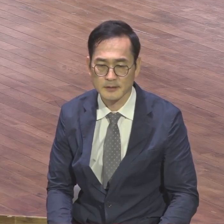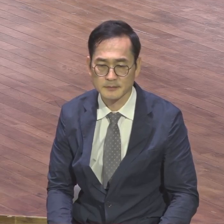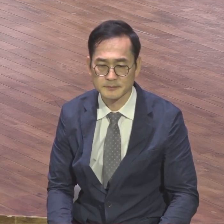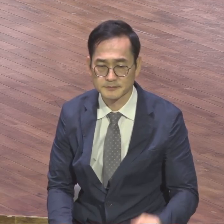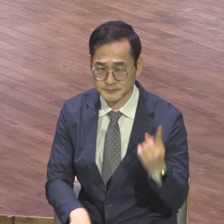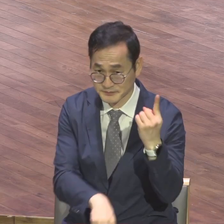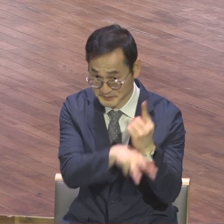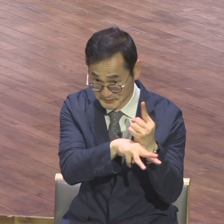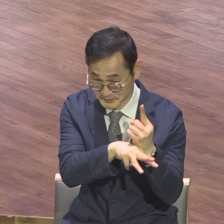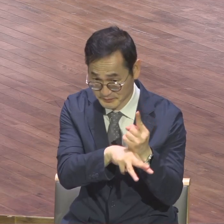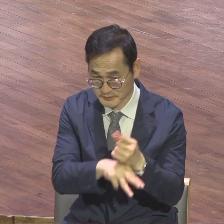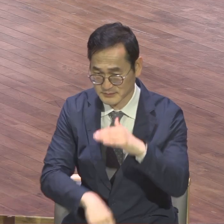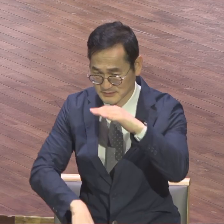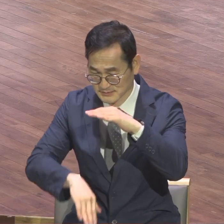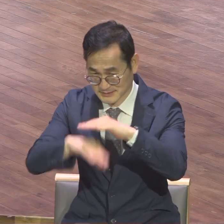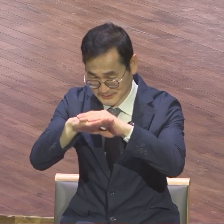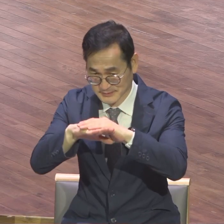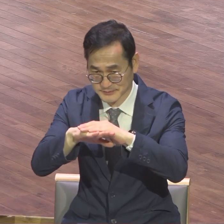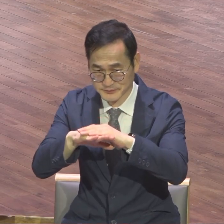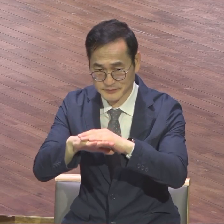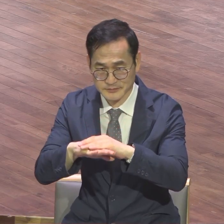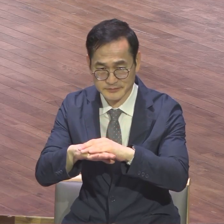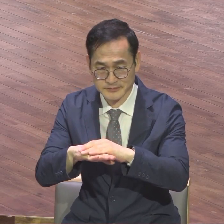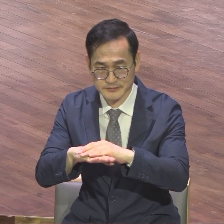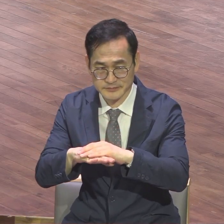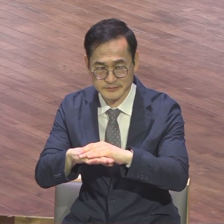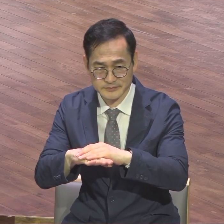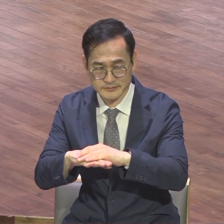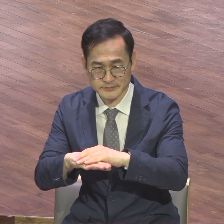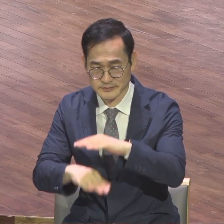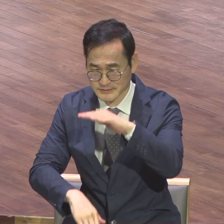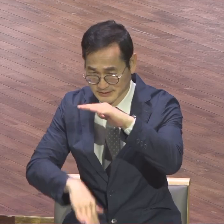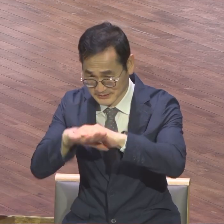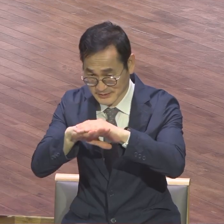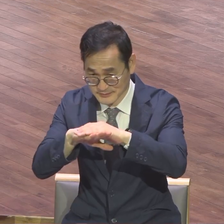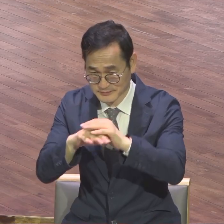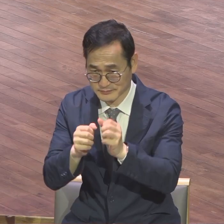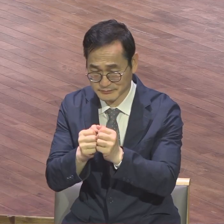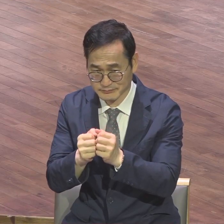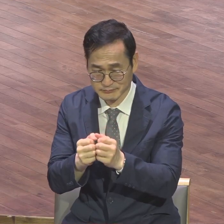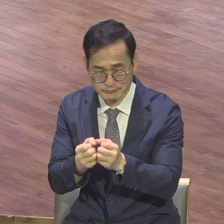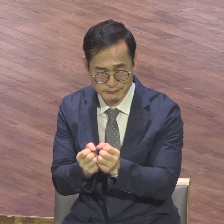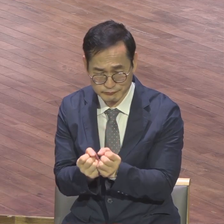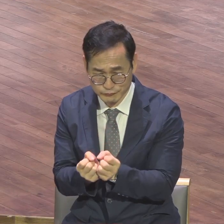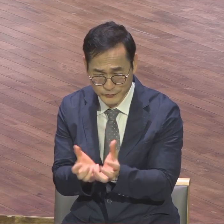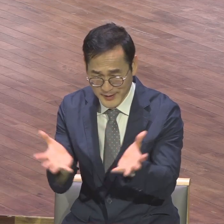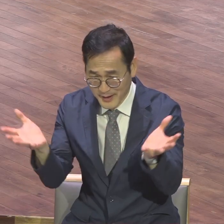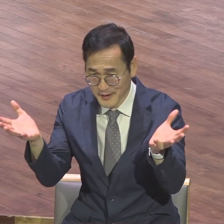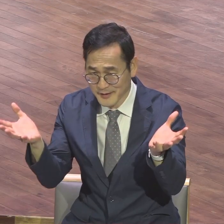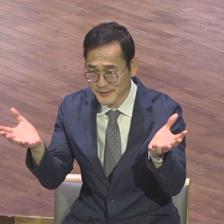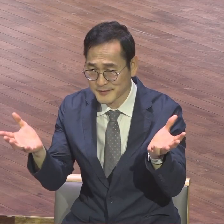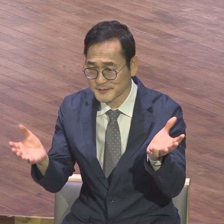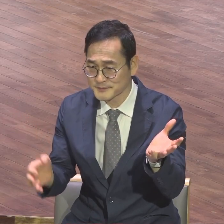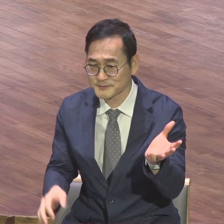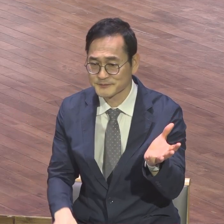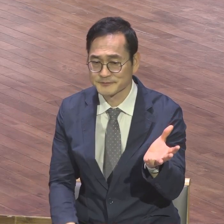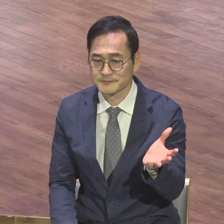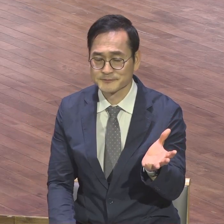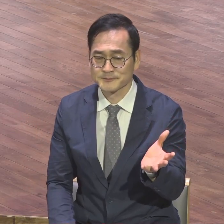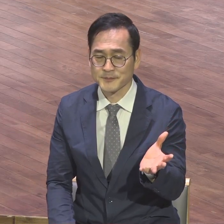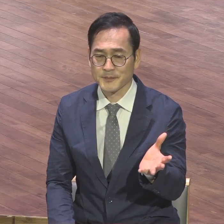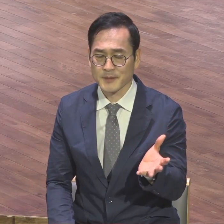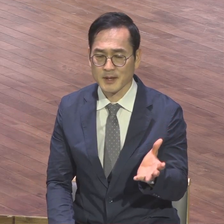3.1조 스타트망 운동이 활성화되면 4천망대 2.3.7운동이 이어져서 그렇게 자연스럽게 되어진다. 이런